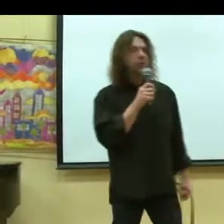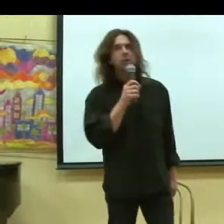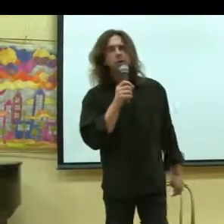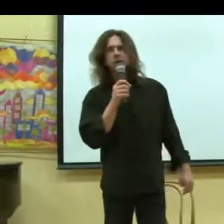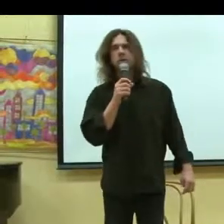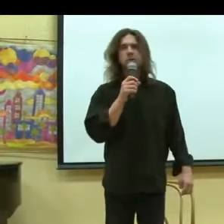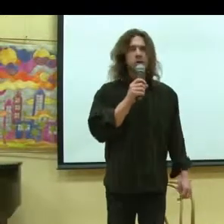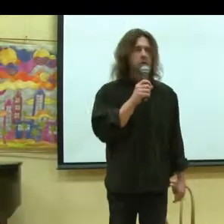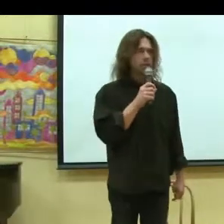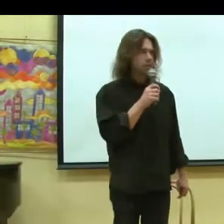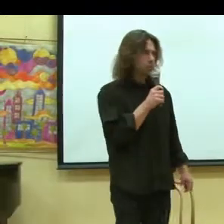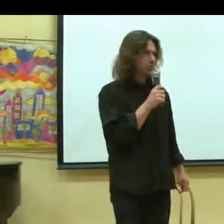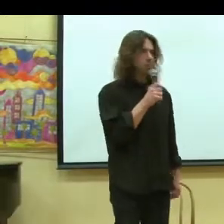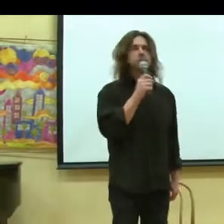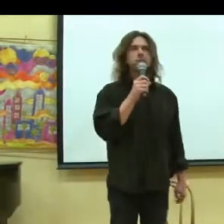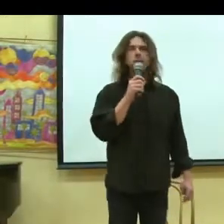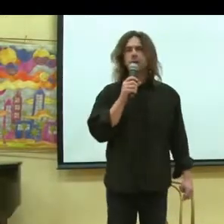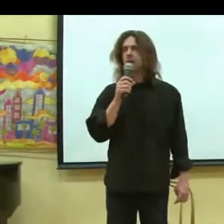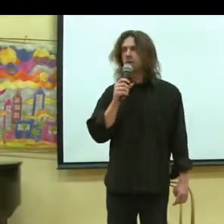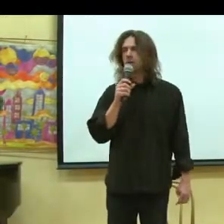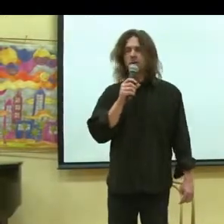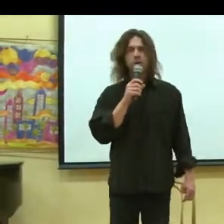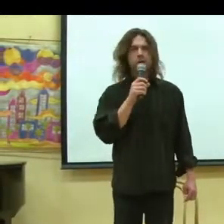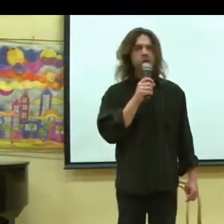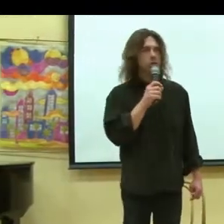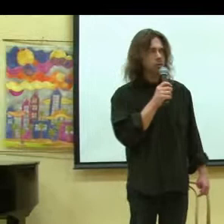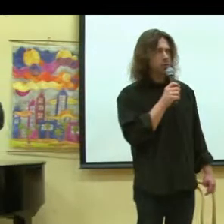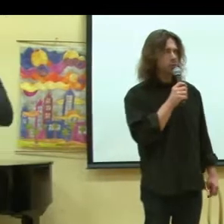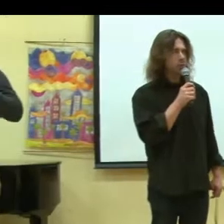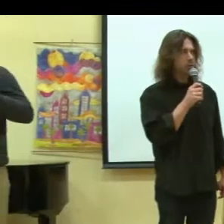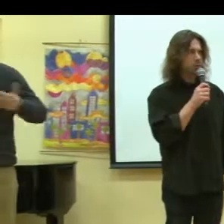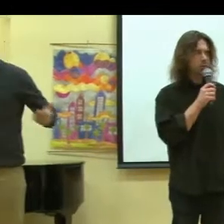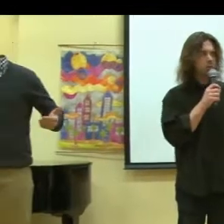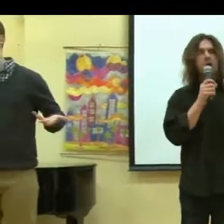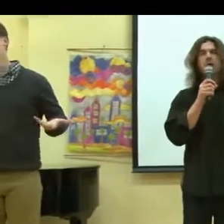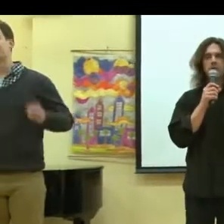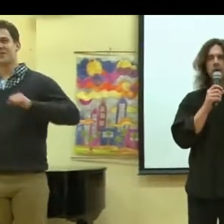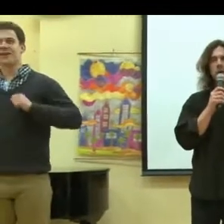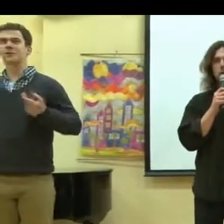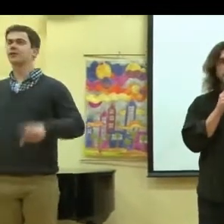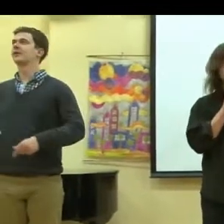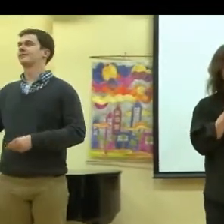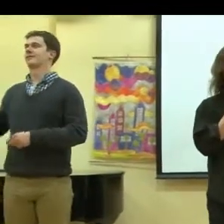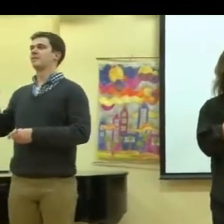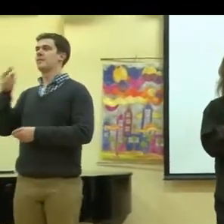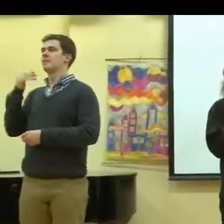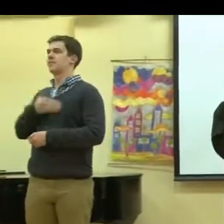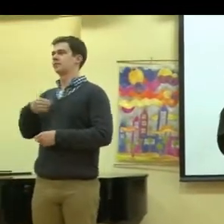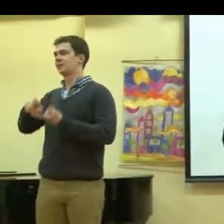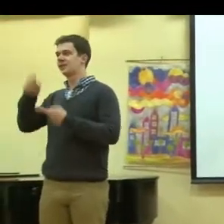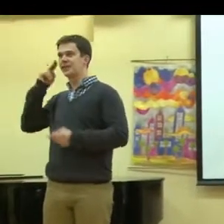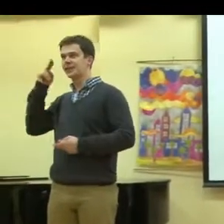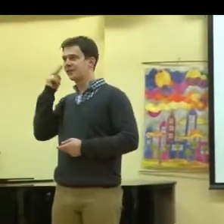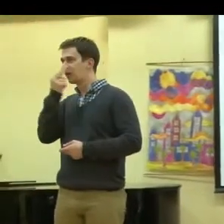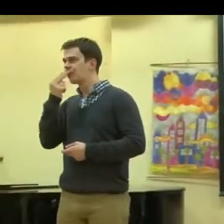ogromnie nam miło. W tym miejscu jeszcze się nie spotykaliśmy. Bardzo, bardzo dziękujemy. Tak od razu na samym początku Tyflogalerii Polskiego Związku Niewidomych,